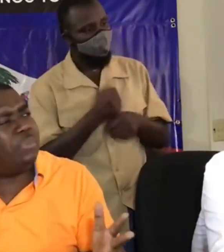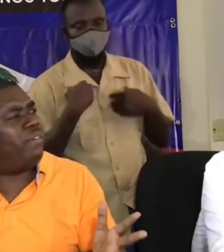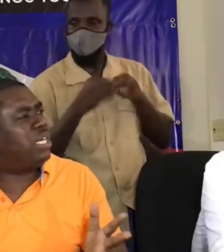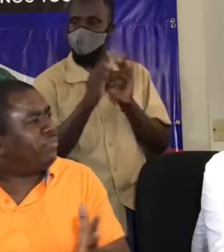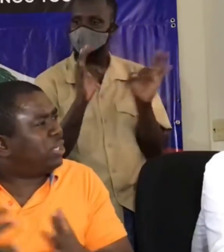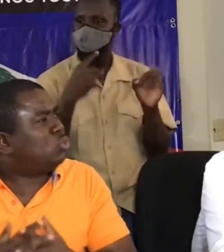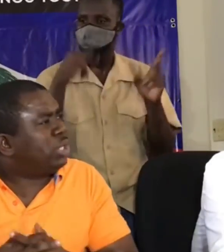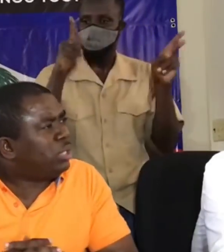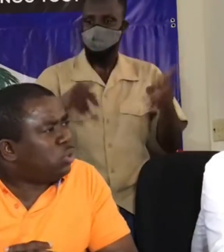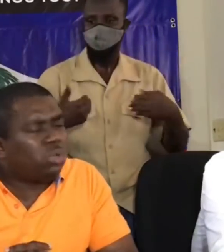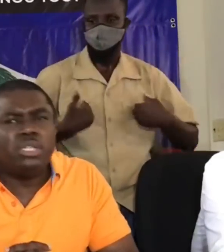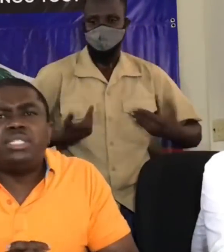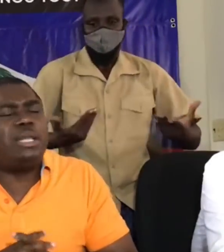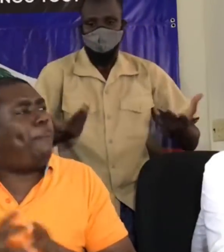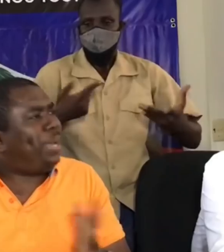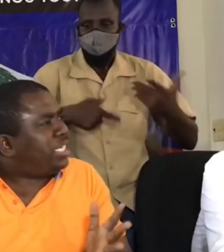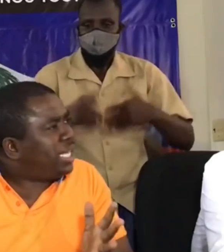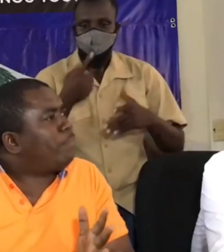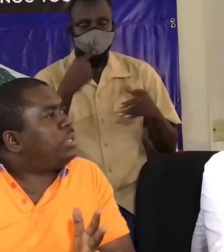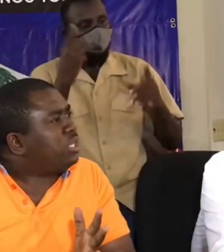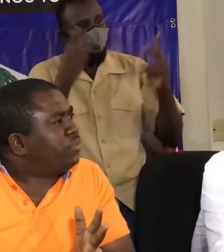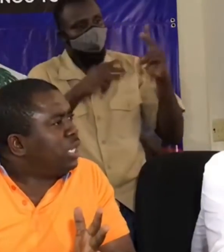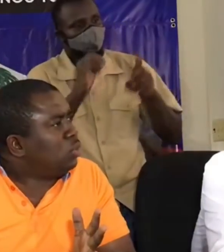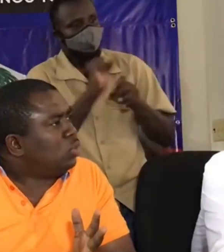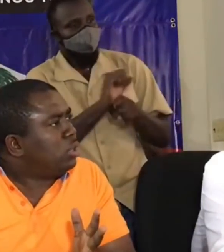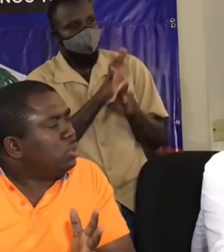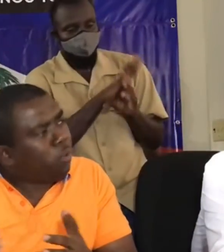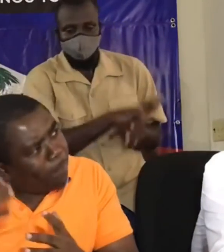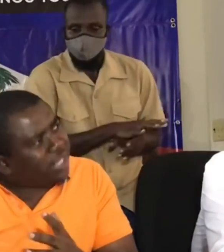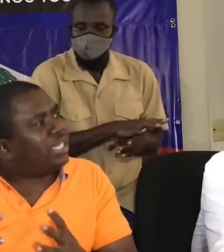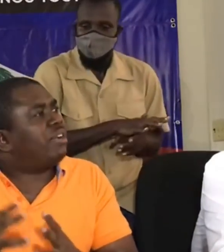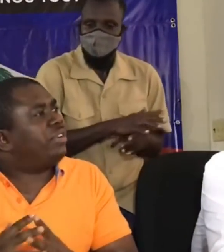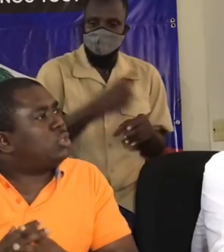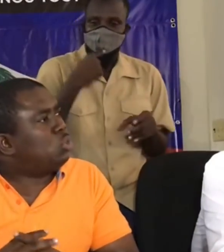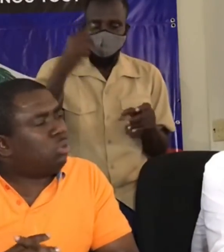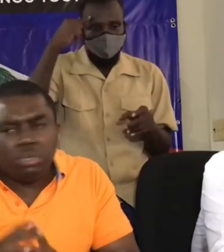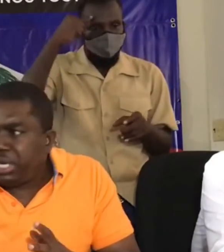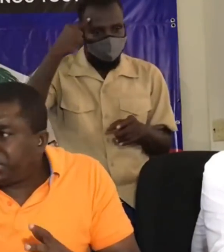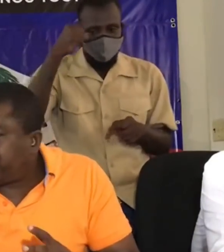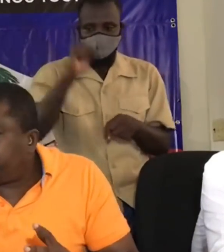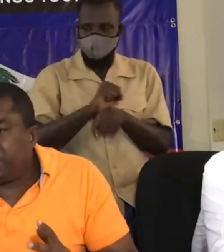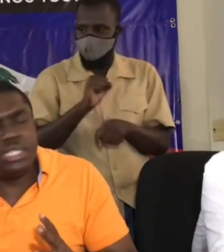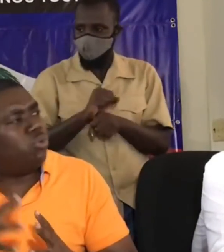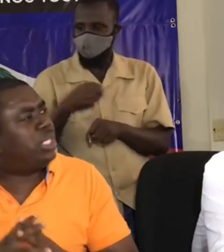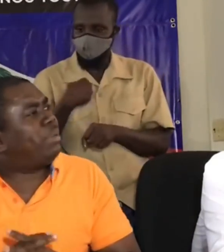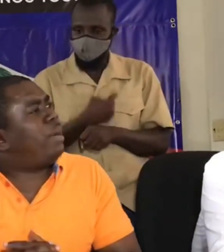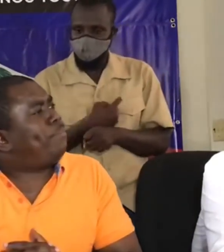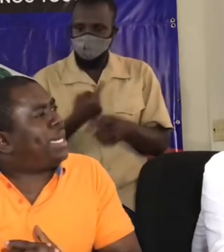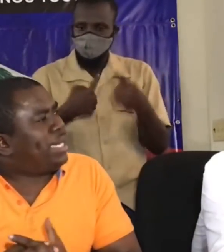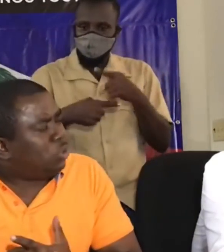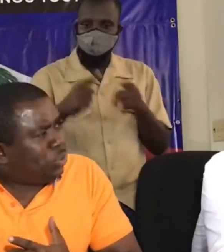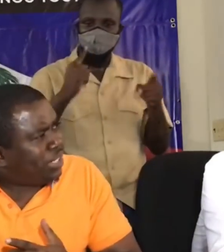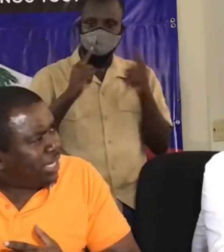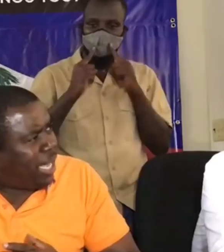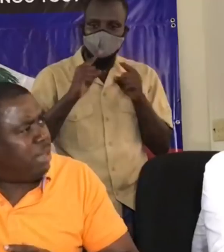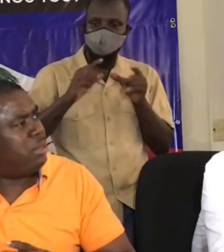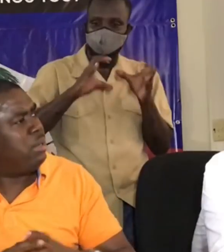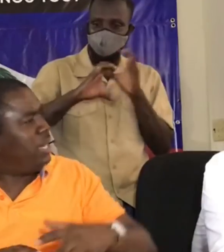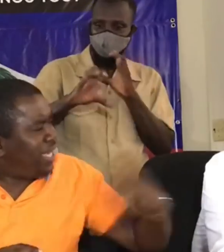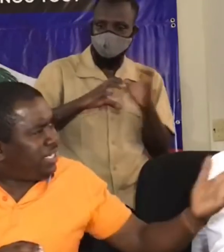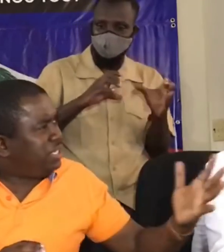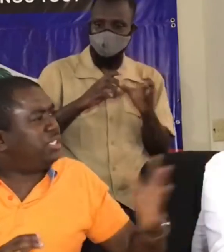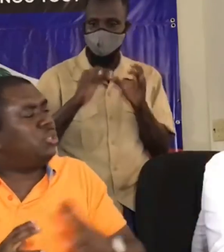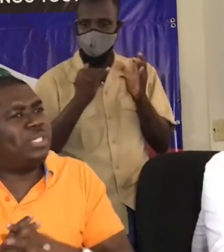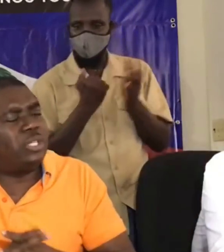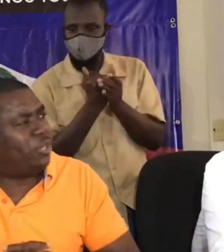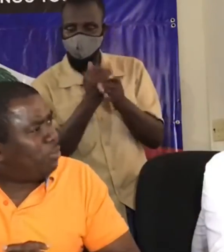met André Michel lui-même li tap voyer yon message by peuple haïtien, il te profite tout pour la accuser